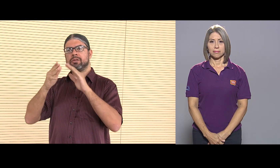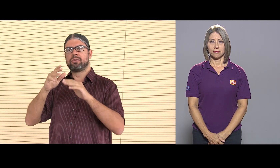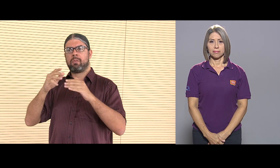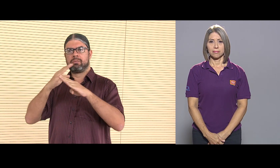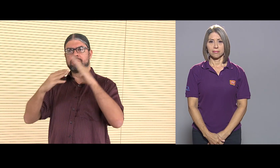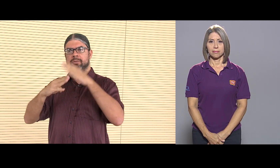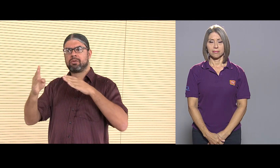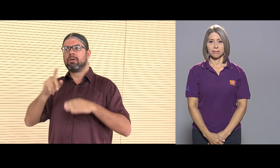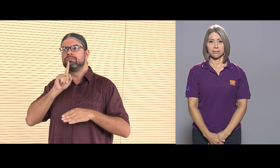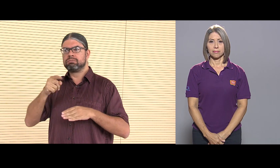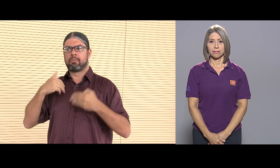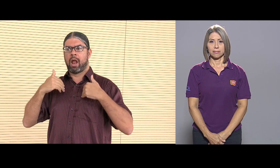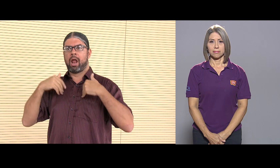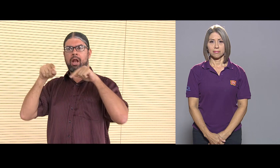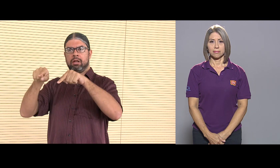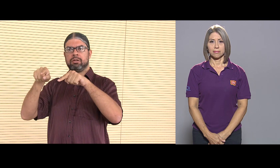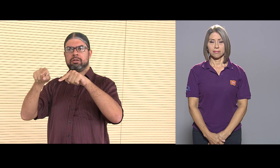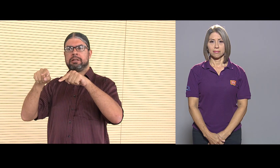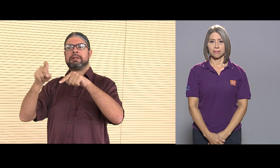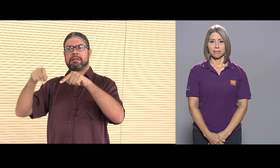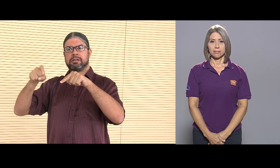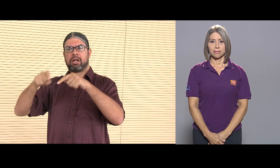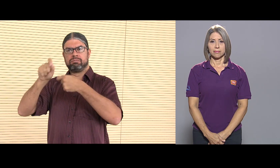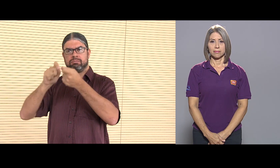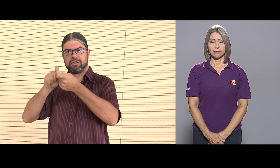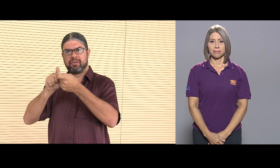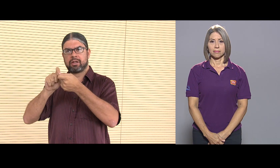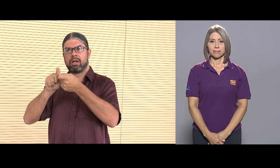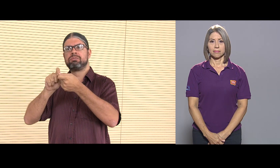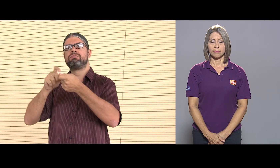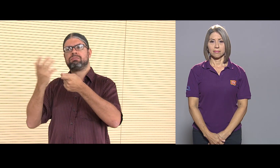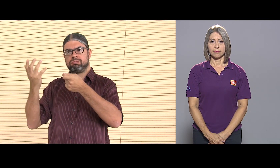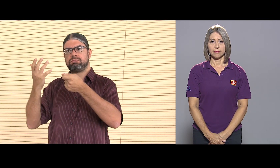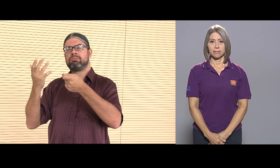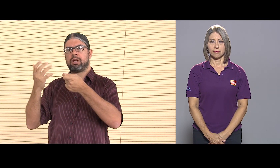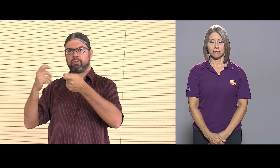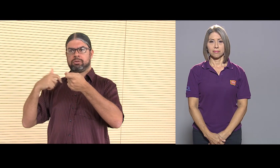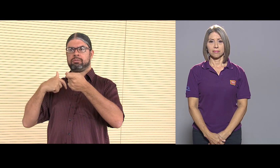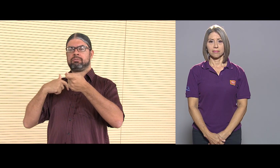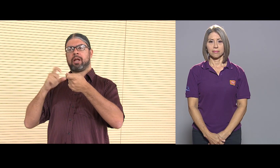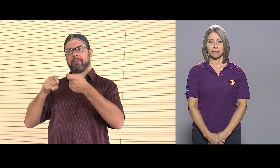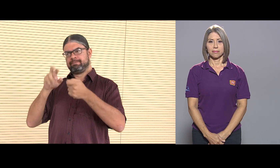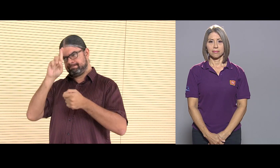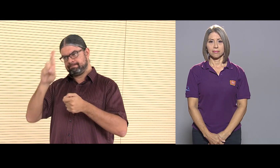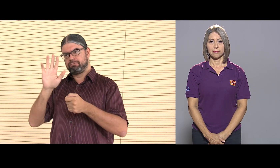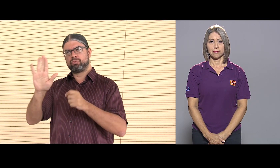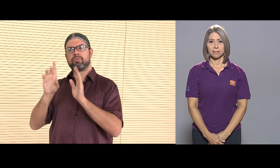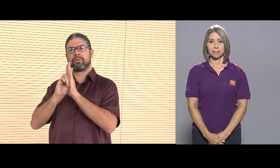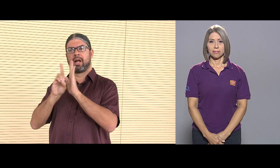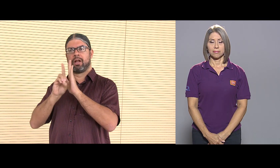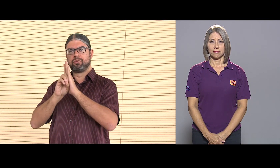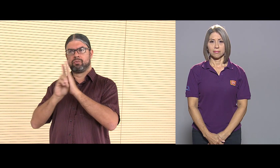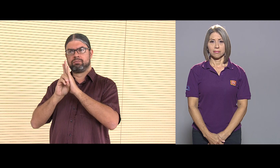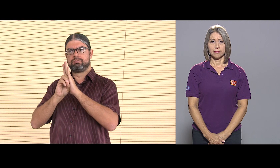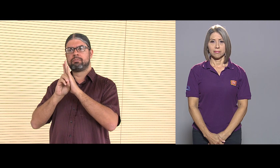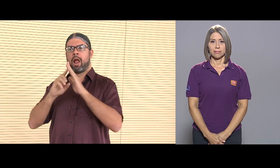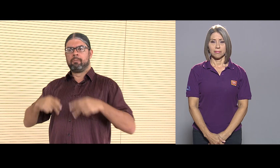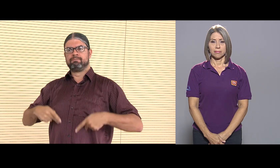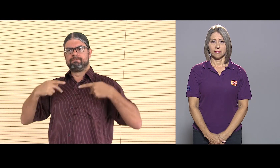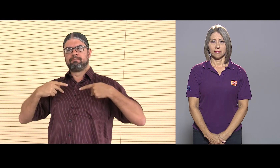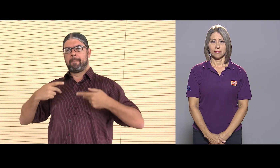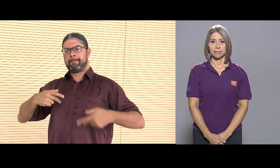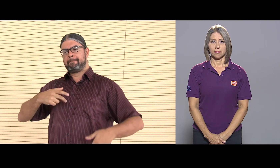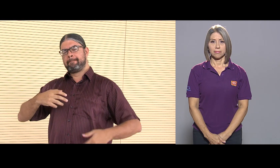población con discapacidad que realmente existe, qué significa, cuáles son sus especificidades y respetar, por tanto,